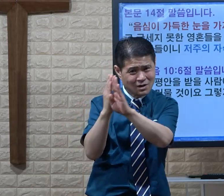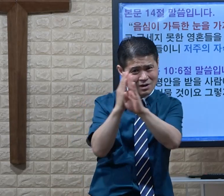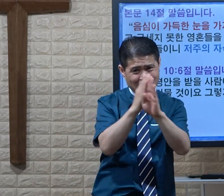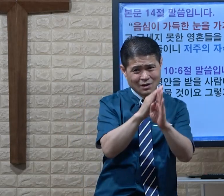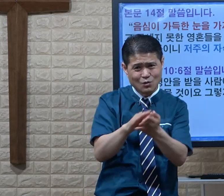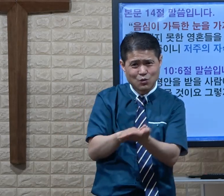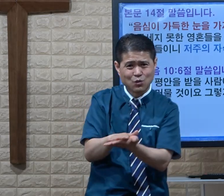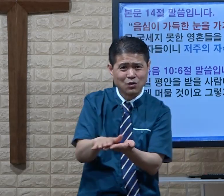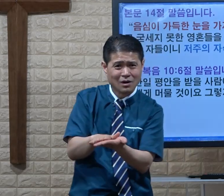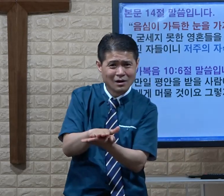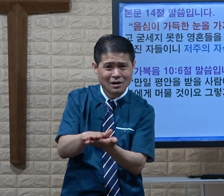상식적일까요?